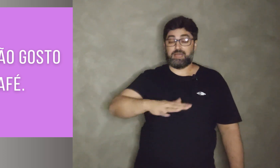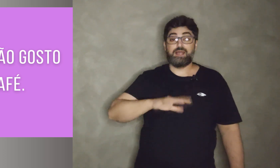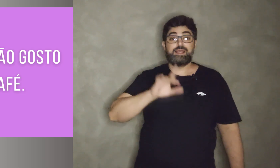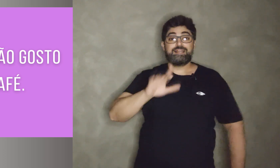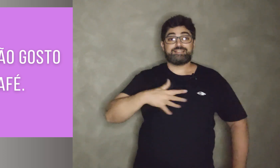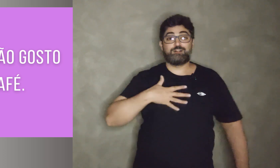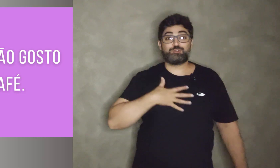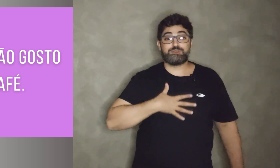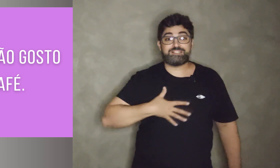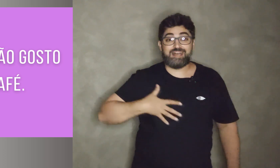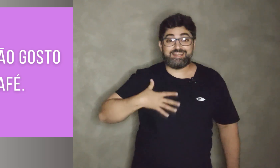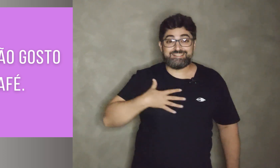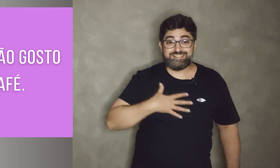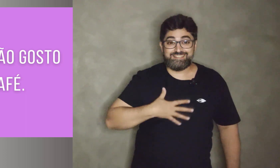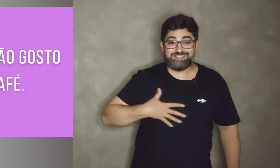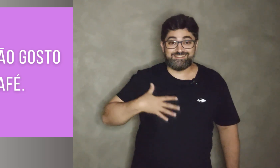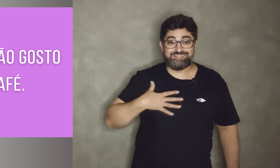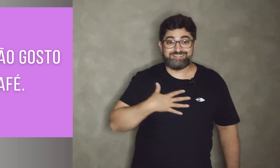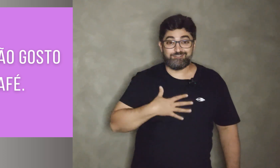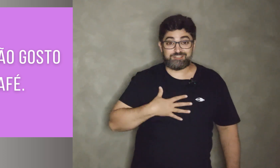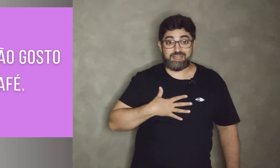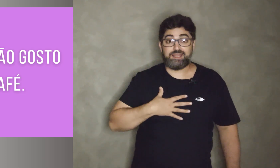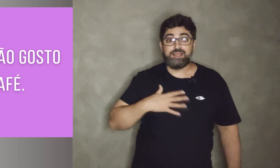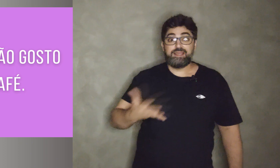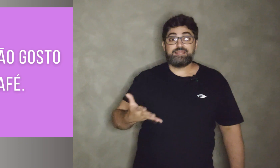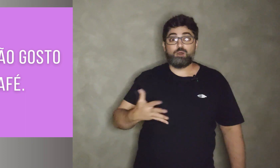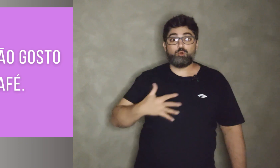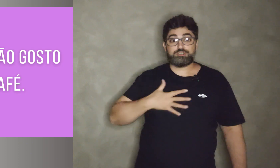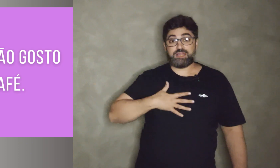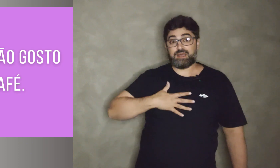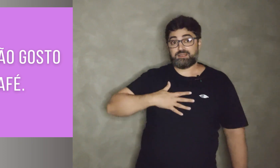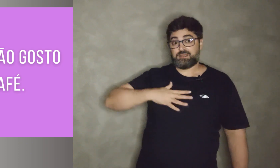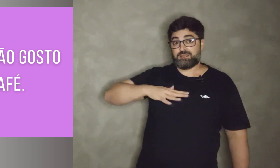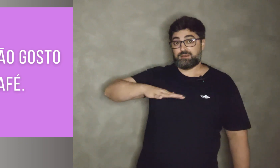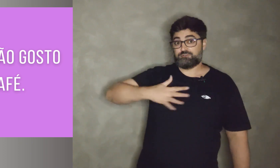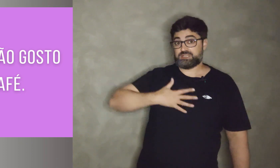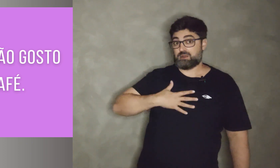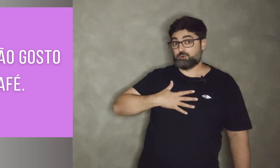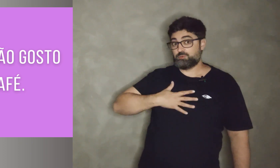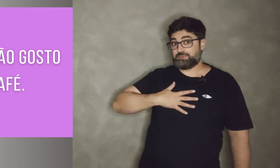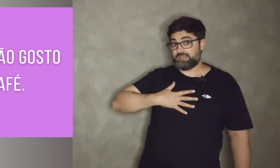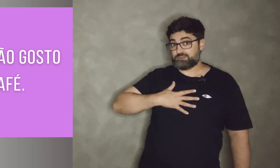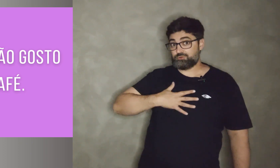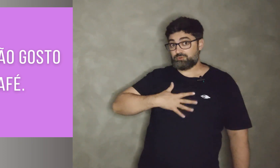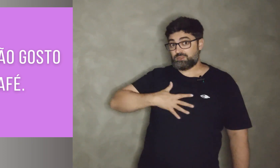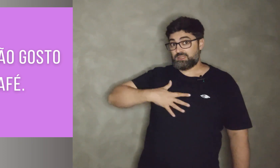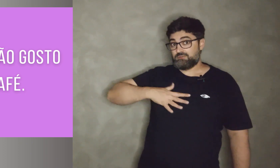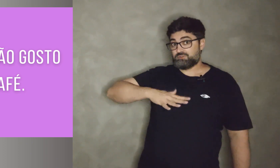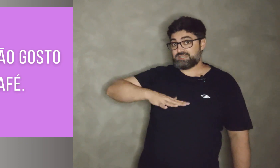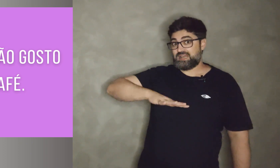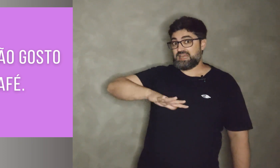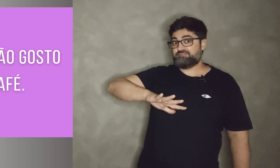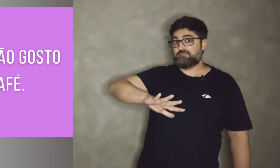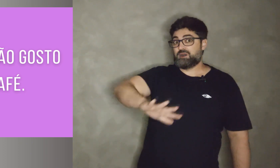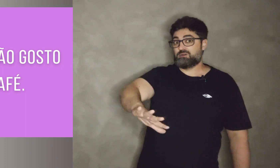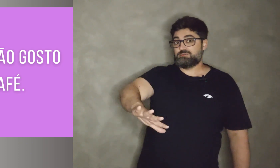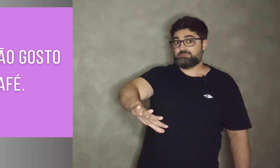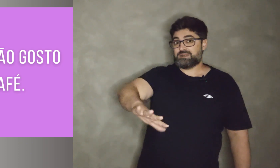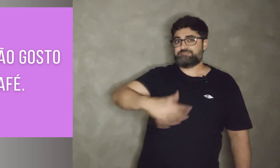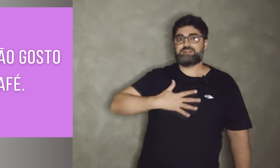Tá? Sinal de gostar assim, né? Ó, gostar e não gostar. Você com a mão no peito, você leva a mão para